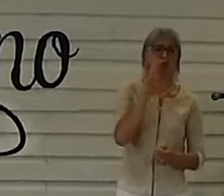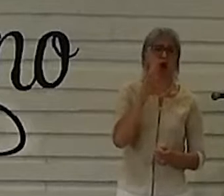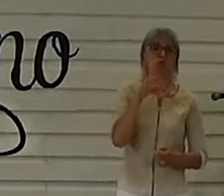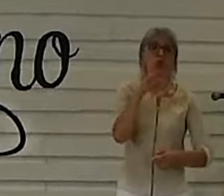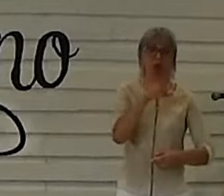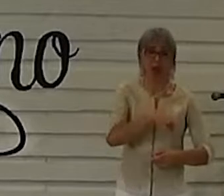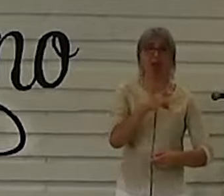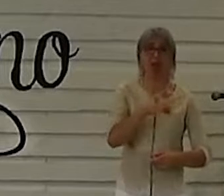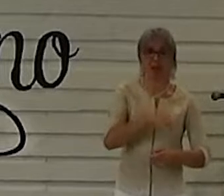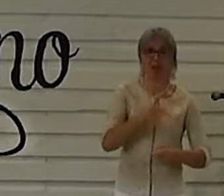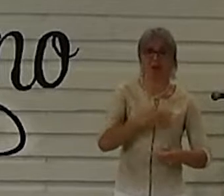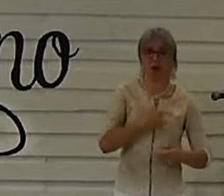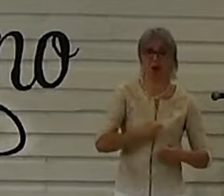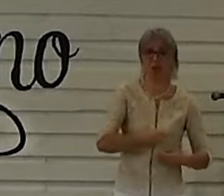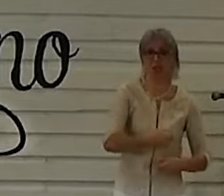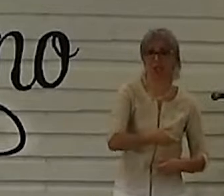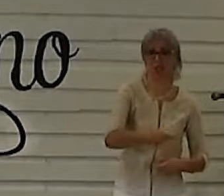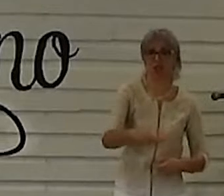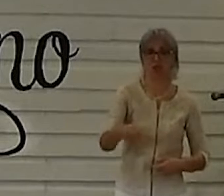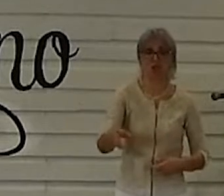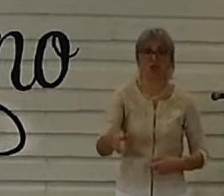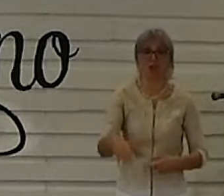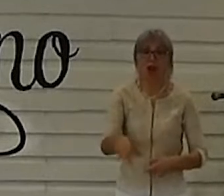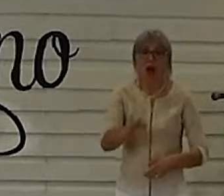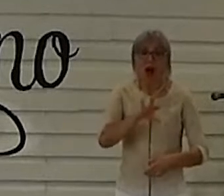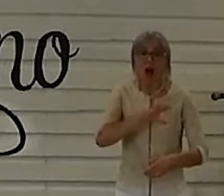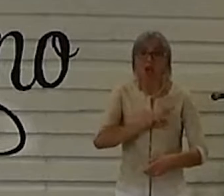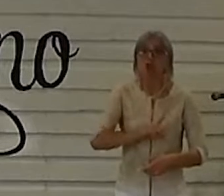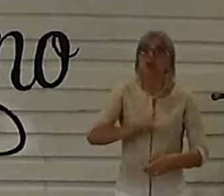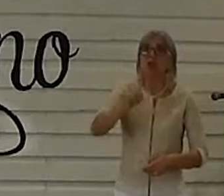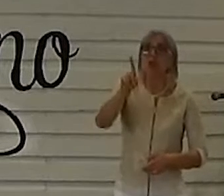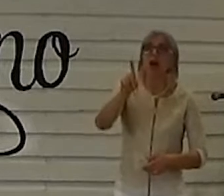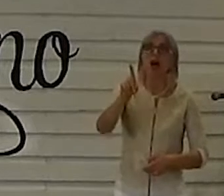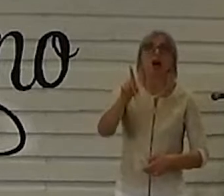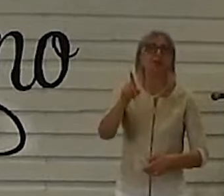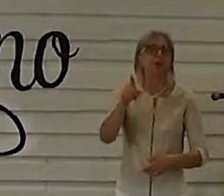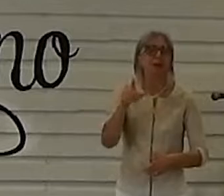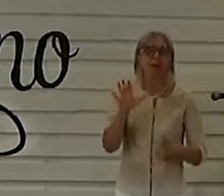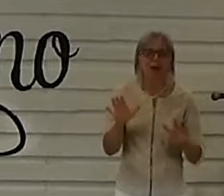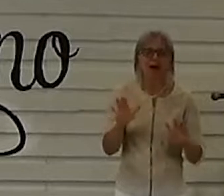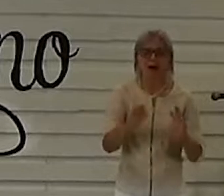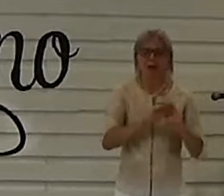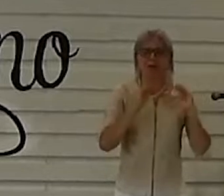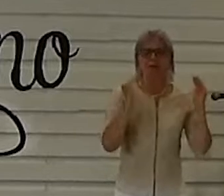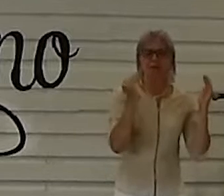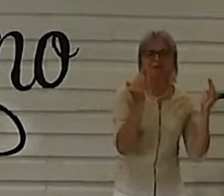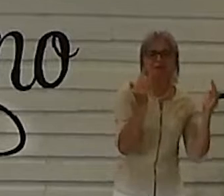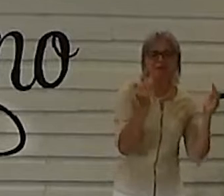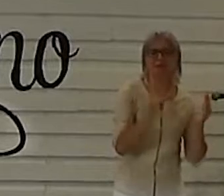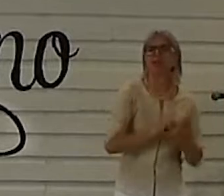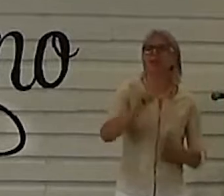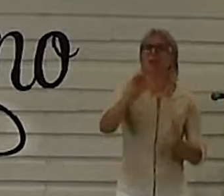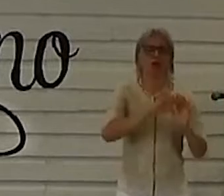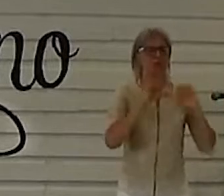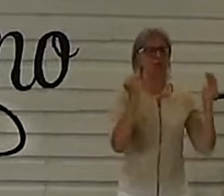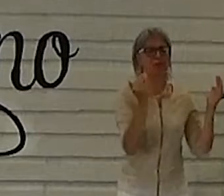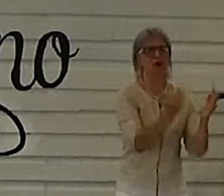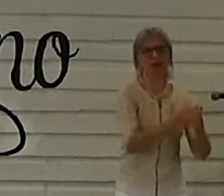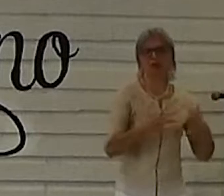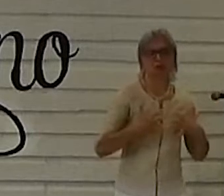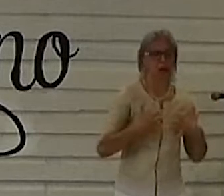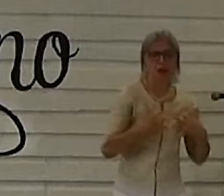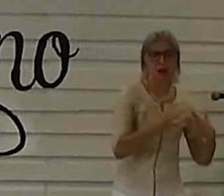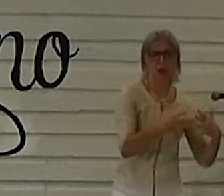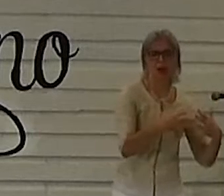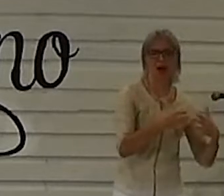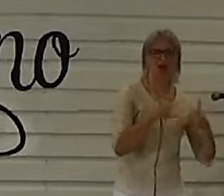uomo che ascoltava la voce di Dio, ma Dio ha tanto amato il mondo che ha mandato il suo unigenito figliuolo affinché chiunque crede in